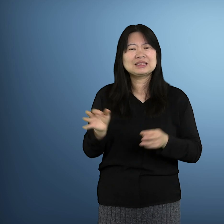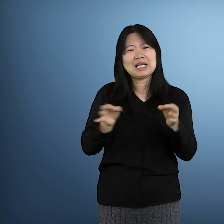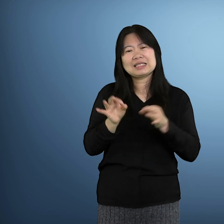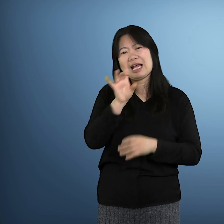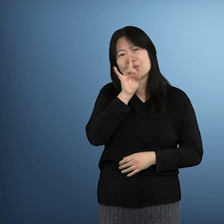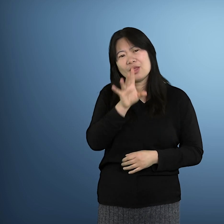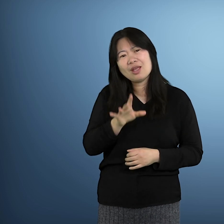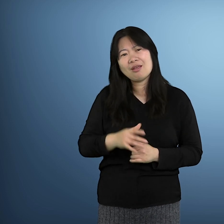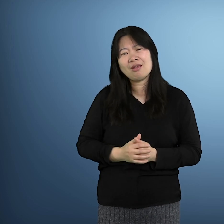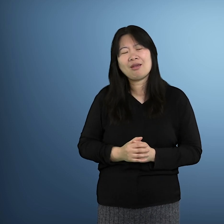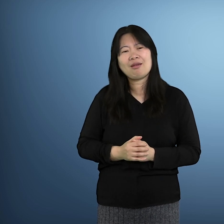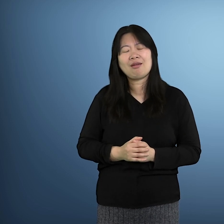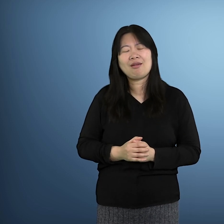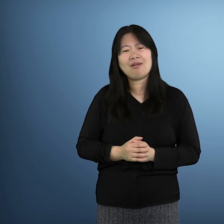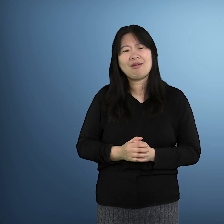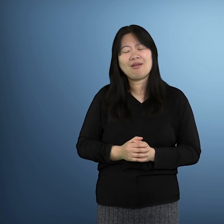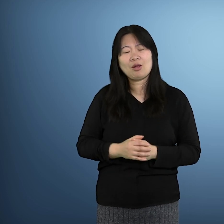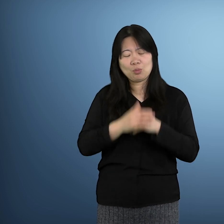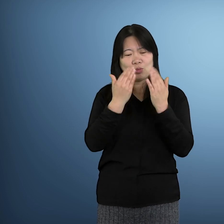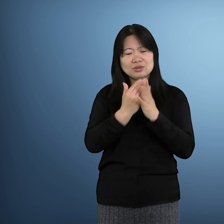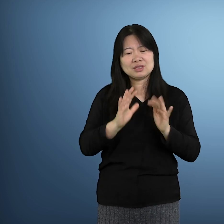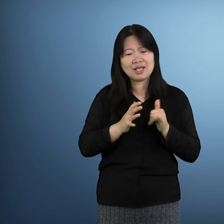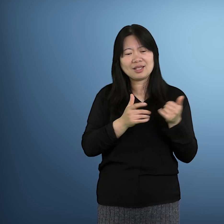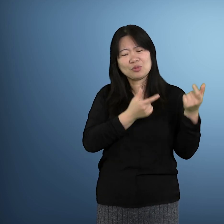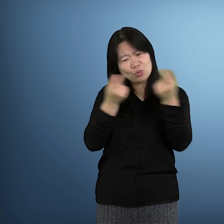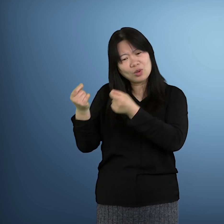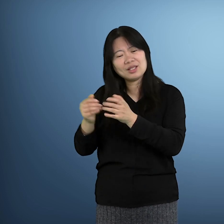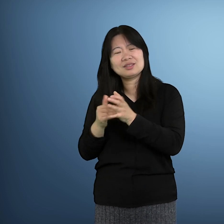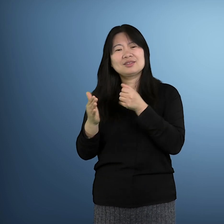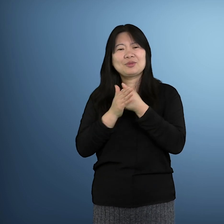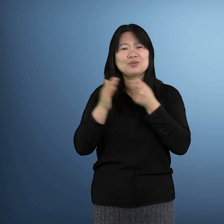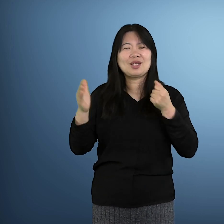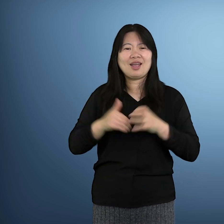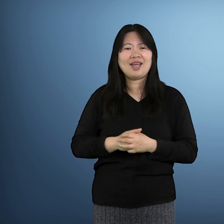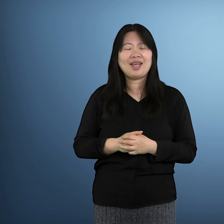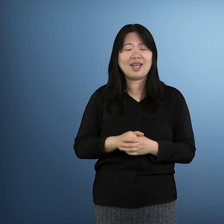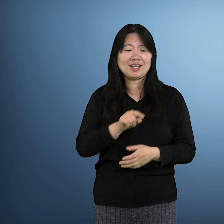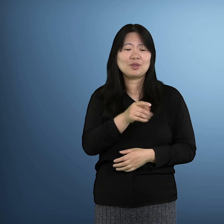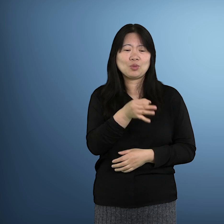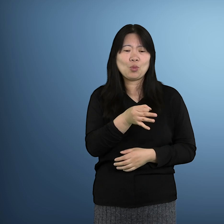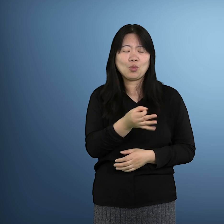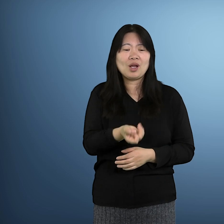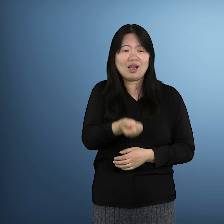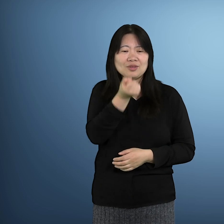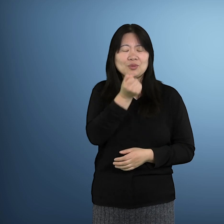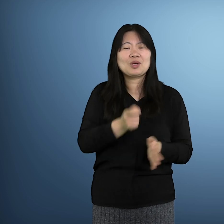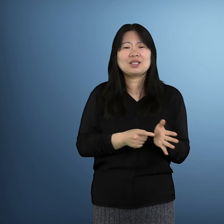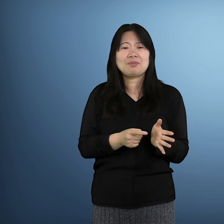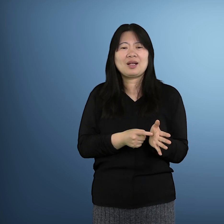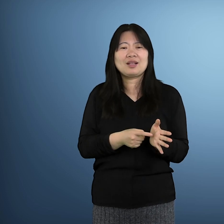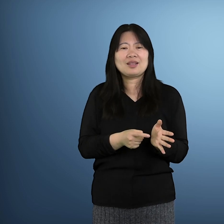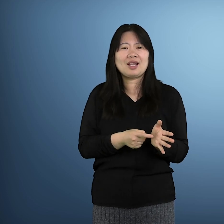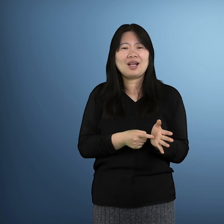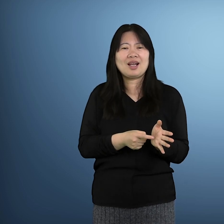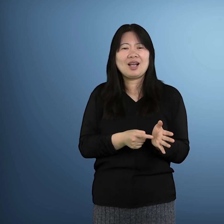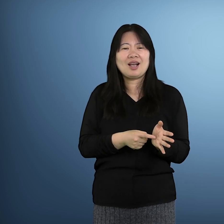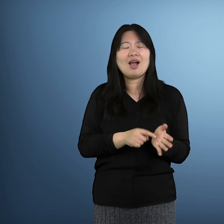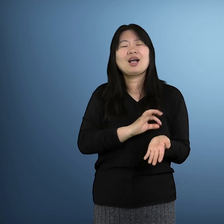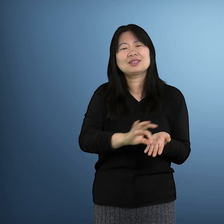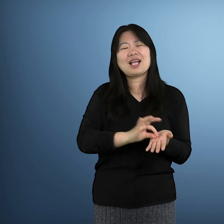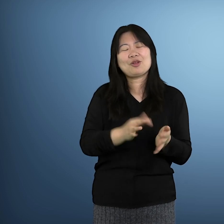되는 거야. 온 대한민국이 다 아는 건데 이 돈 가지고 급한 대로 조그만 거라도